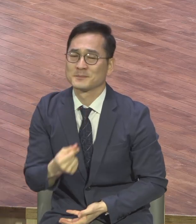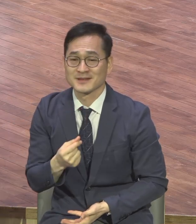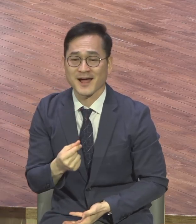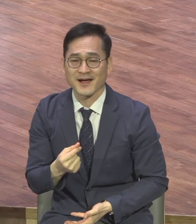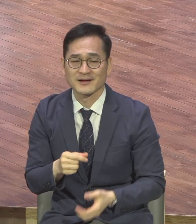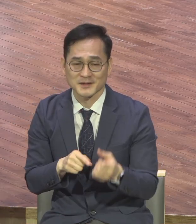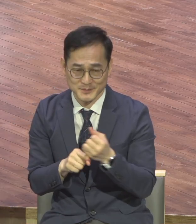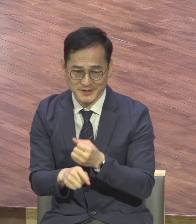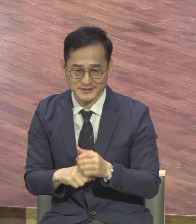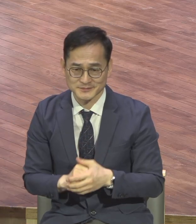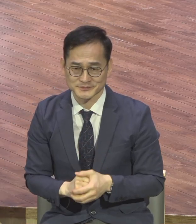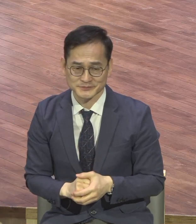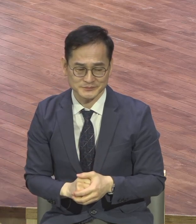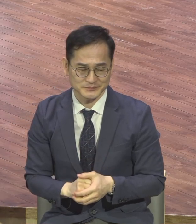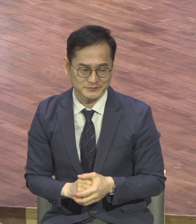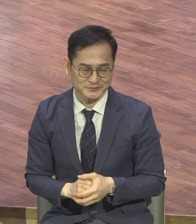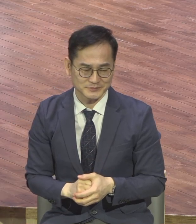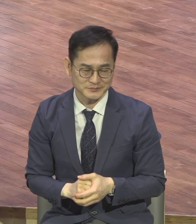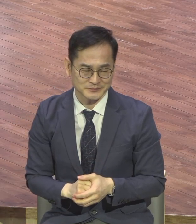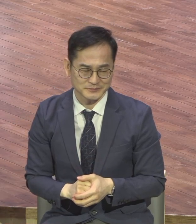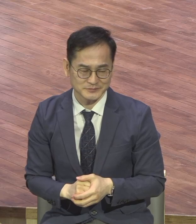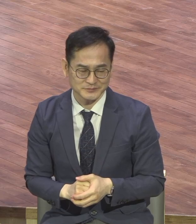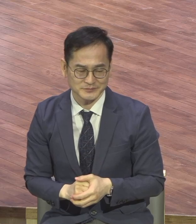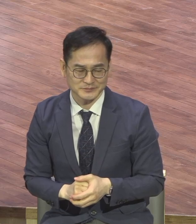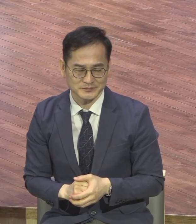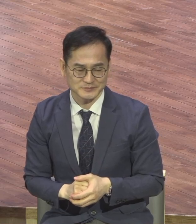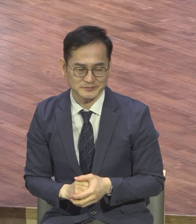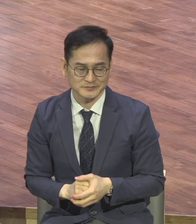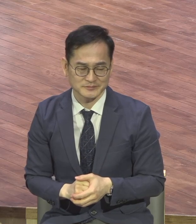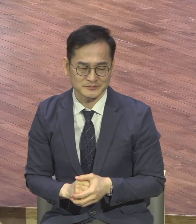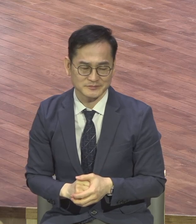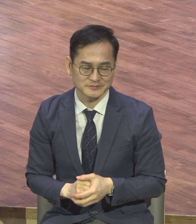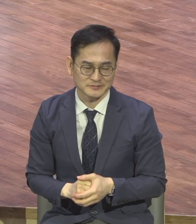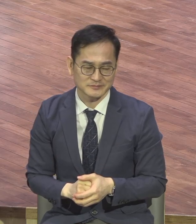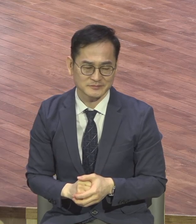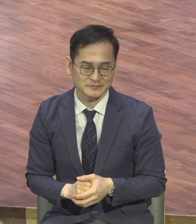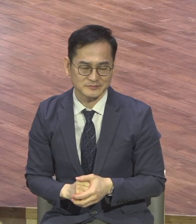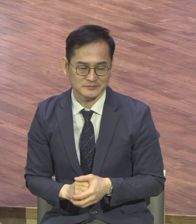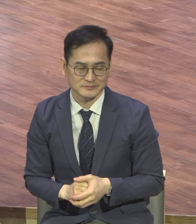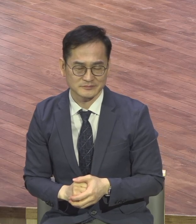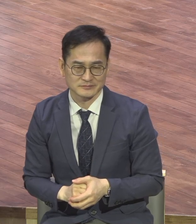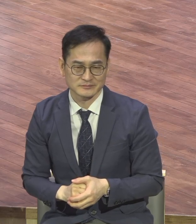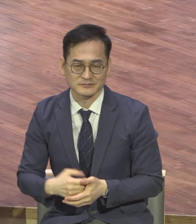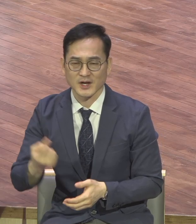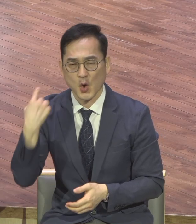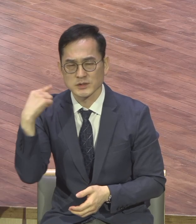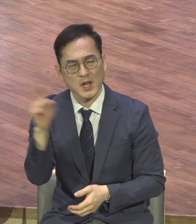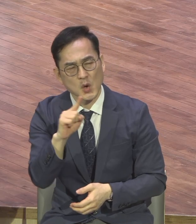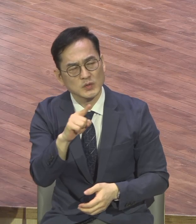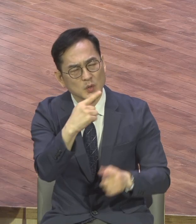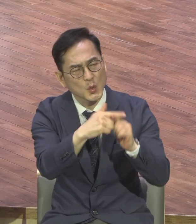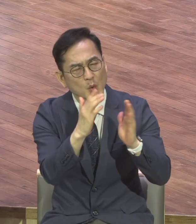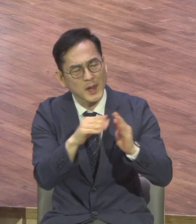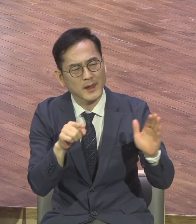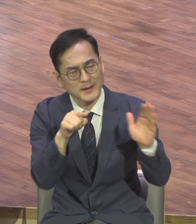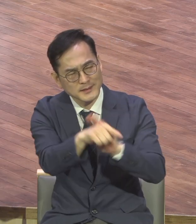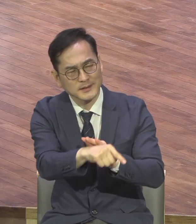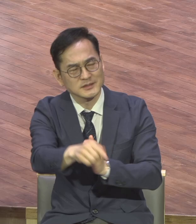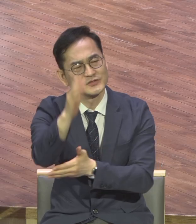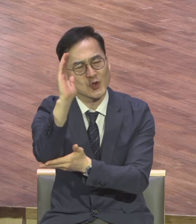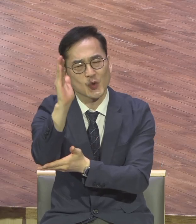교회 242명 장로 권사 아집사 임지 시간에 설교하러 갔어요. 설교하러